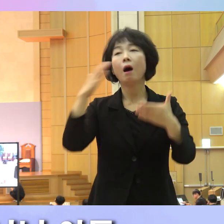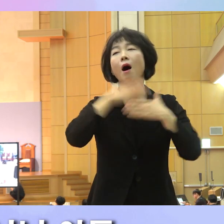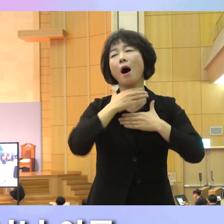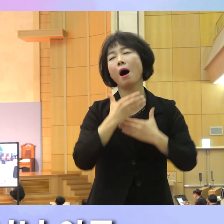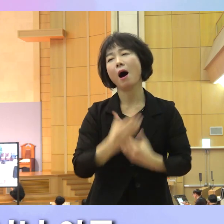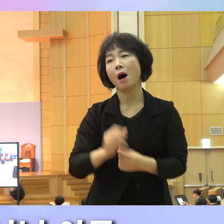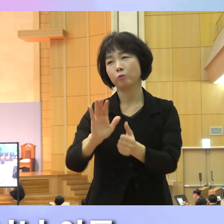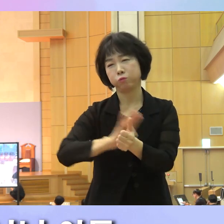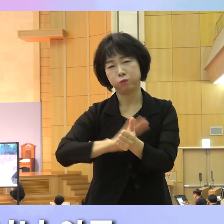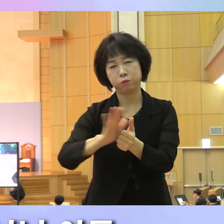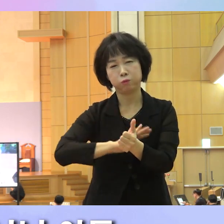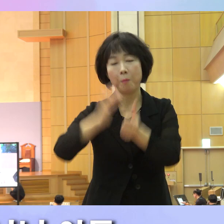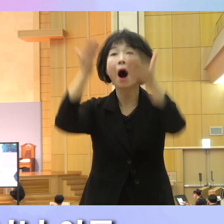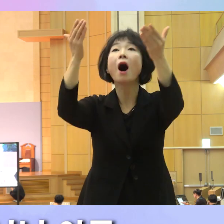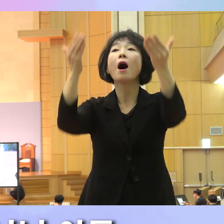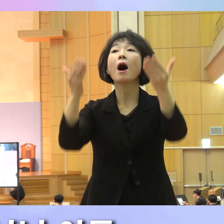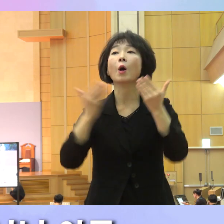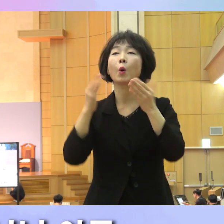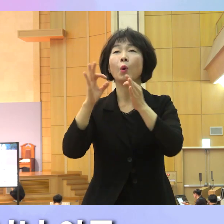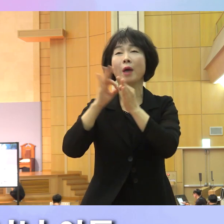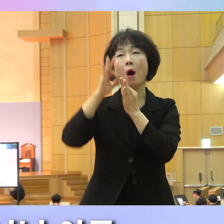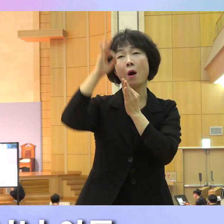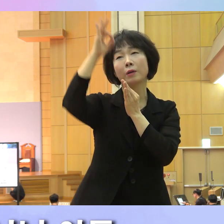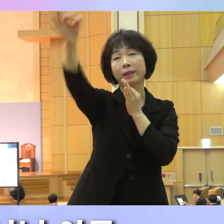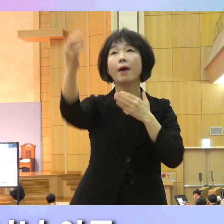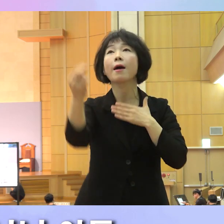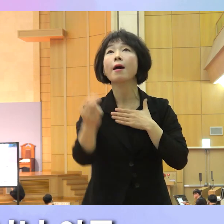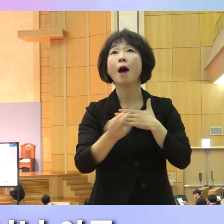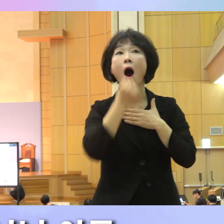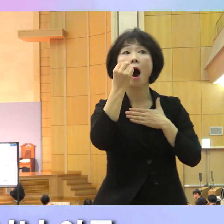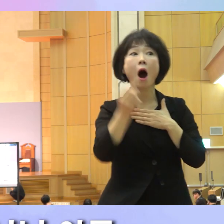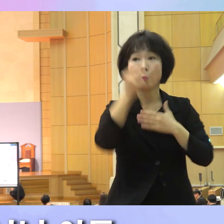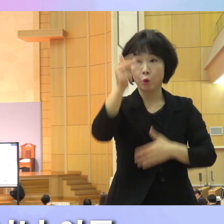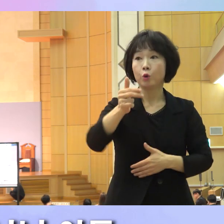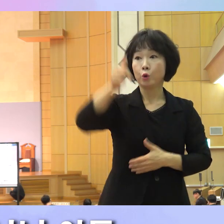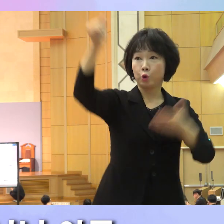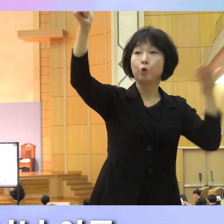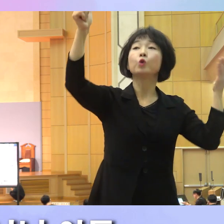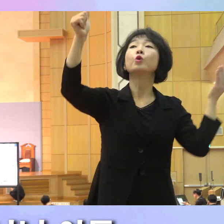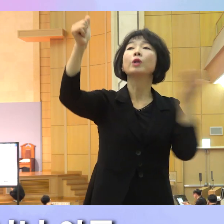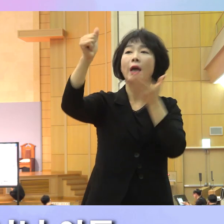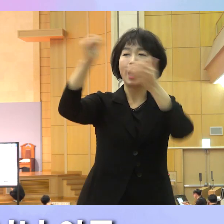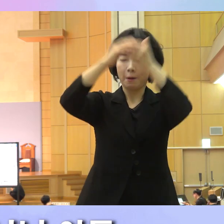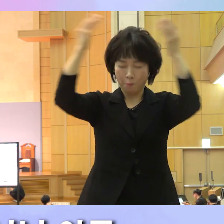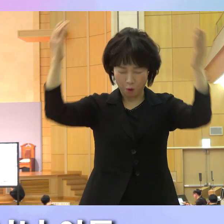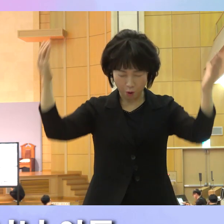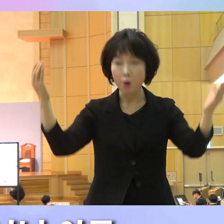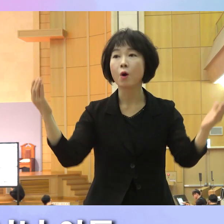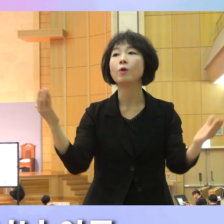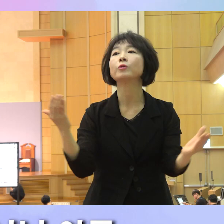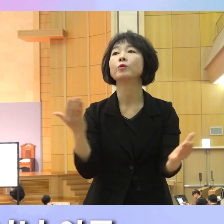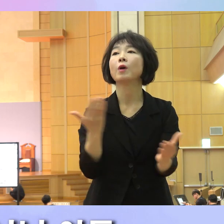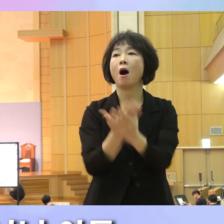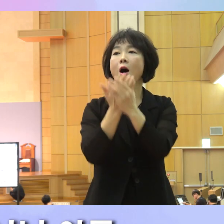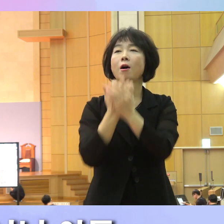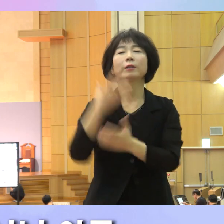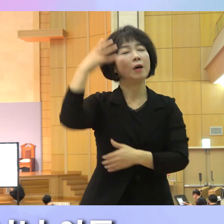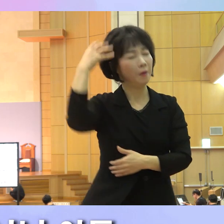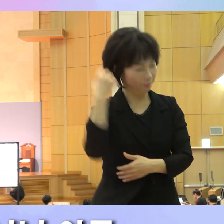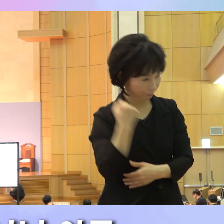벗어버리네. 안위 받고 영생함을 주께